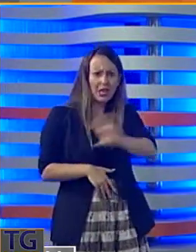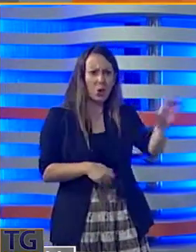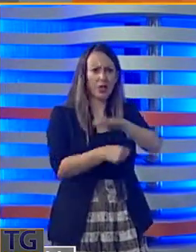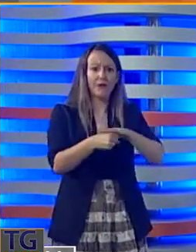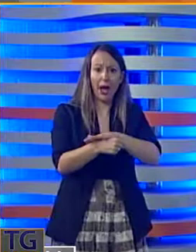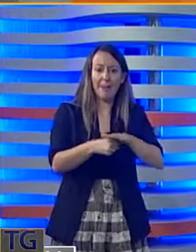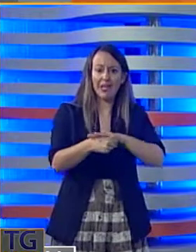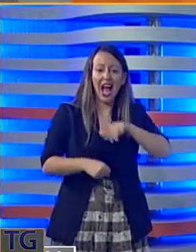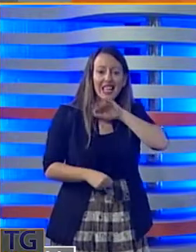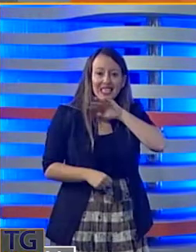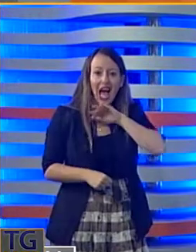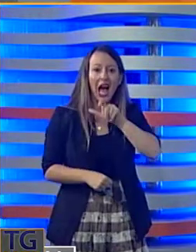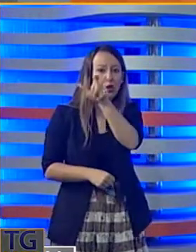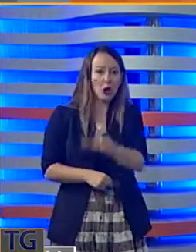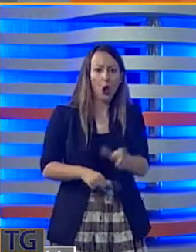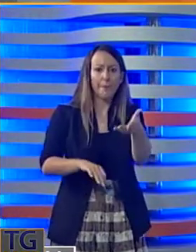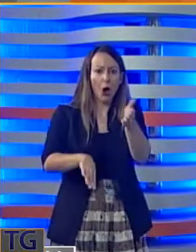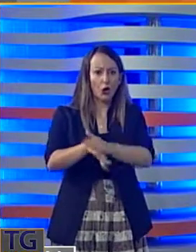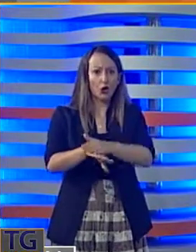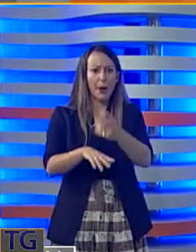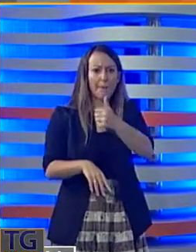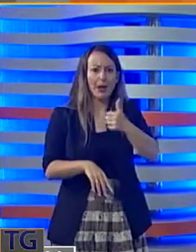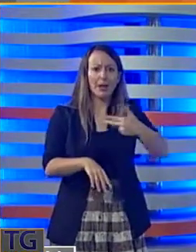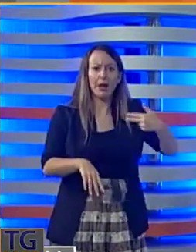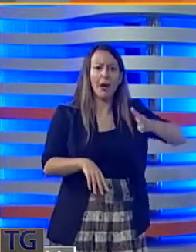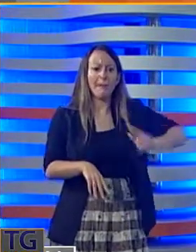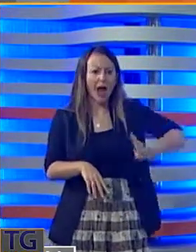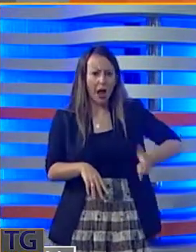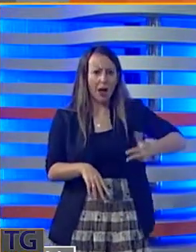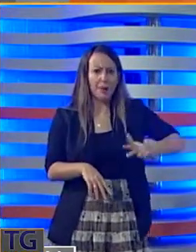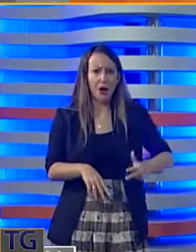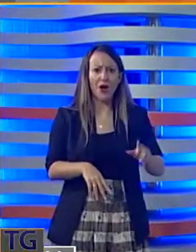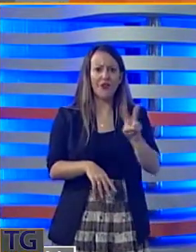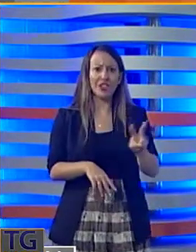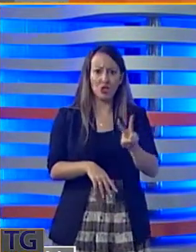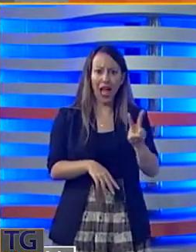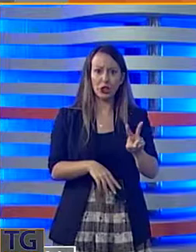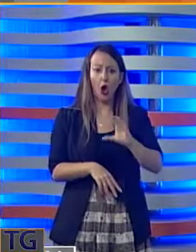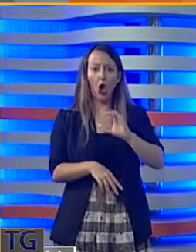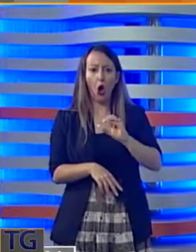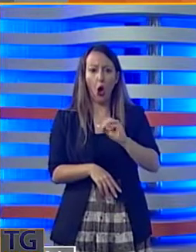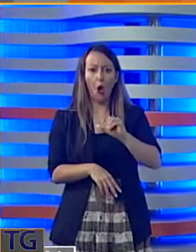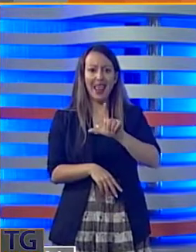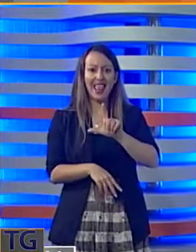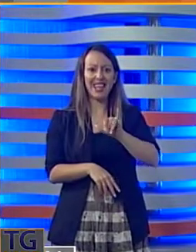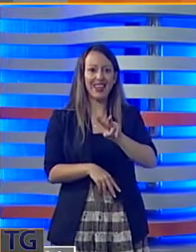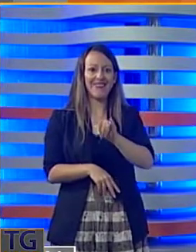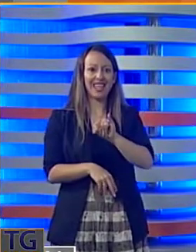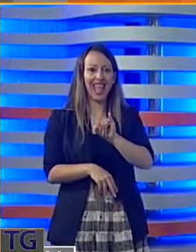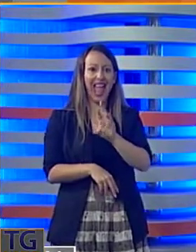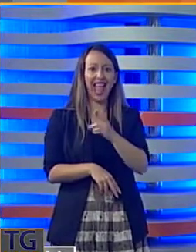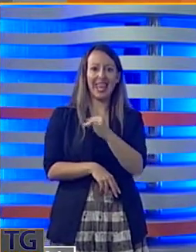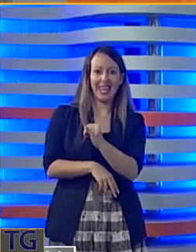La procura ha aperto un'inchiesta sulla denuncia dei familiari di un anziano morto nei giorni scorsi a